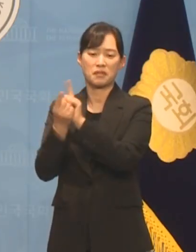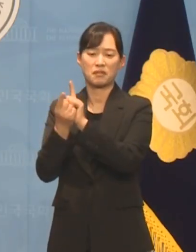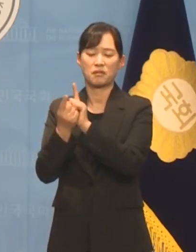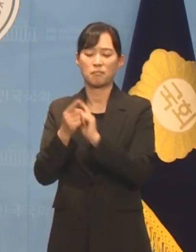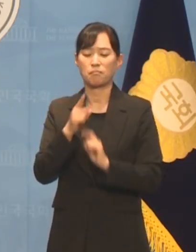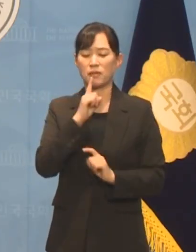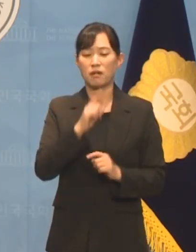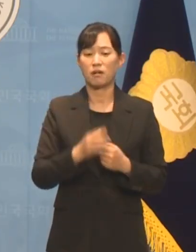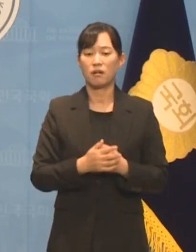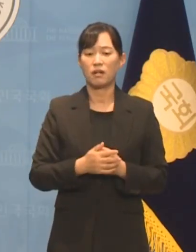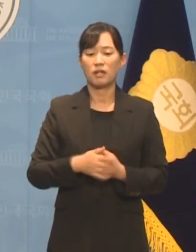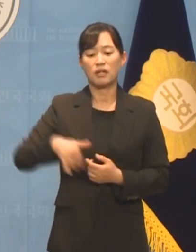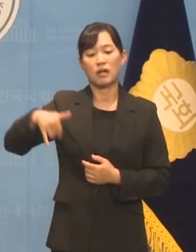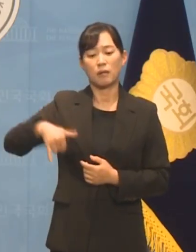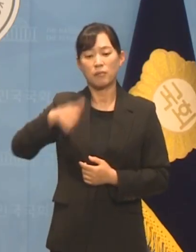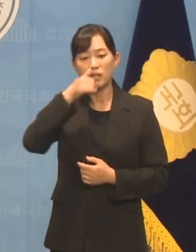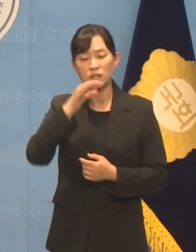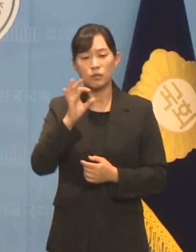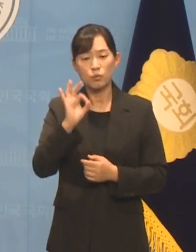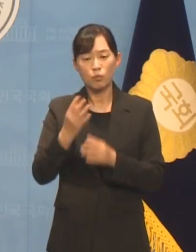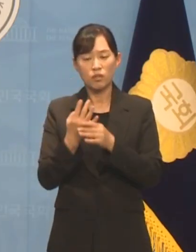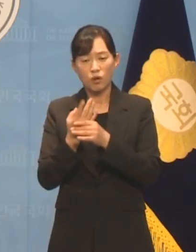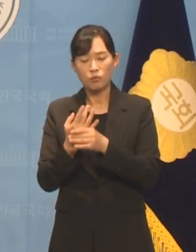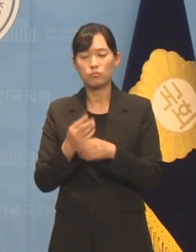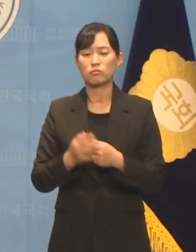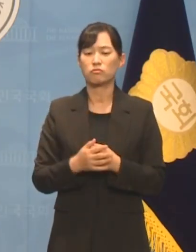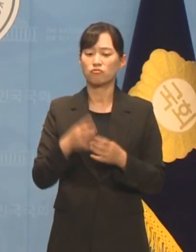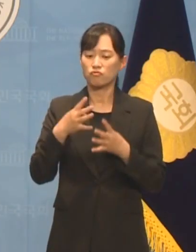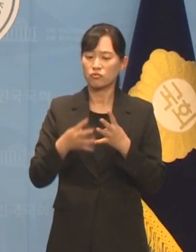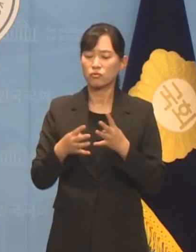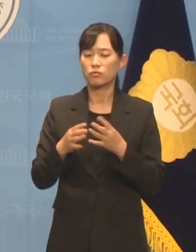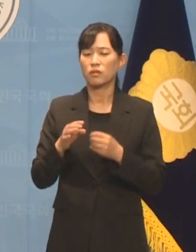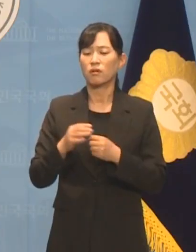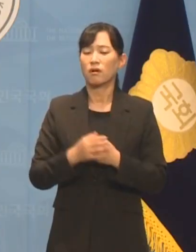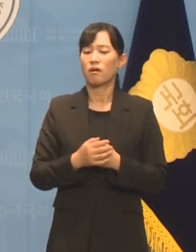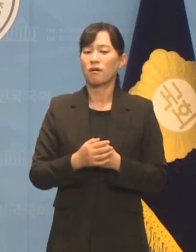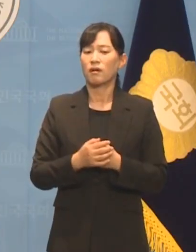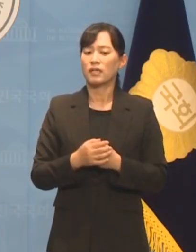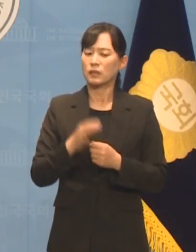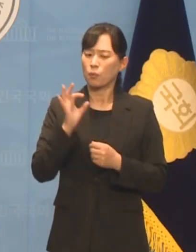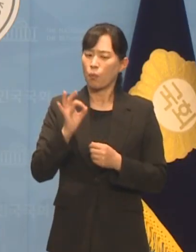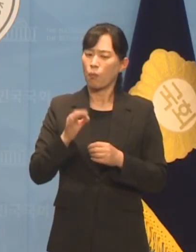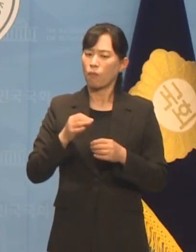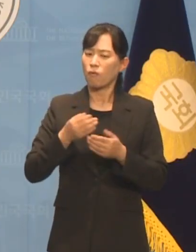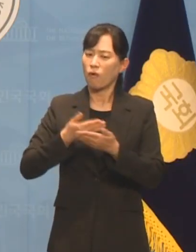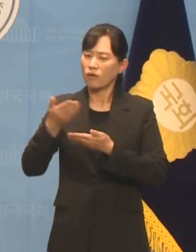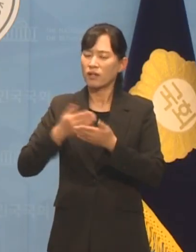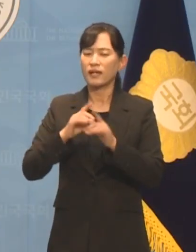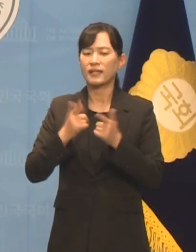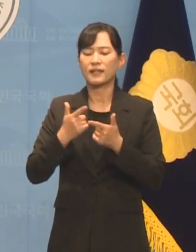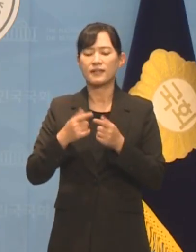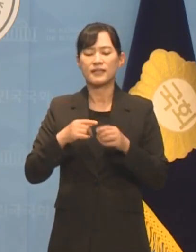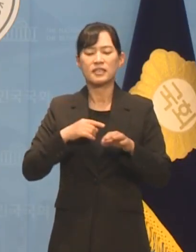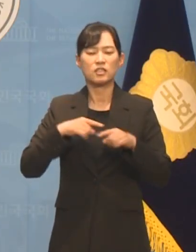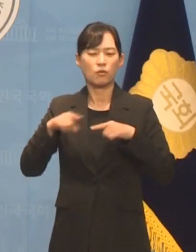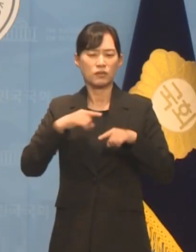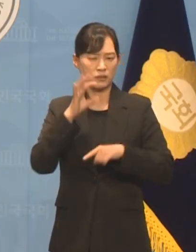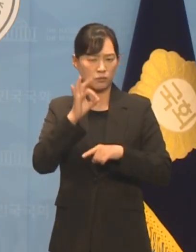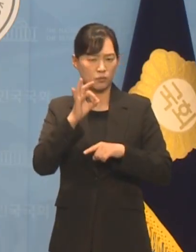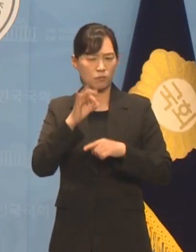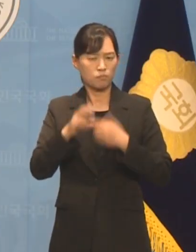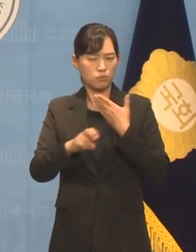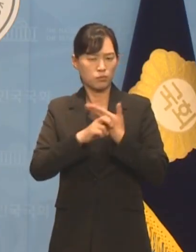있습니다. 쇼핑백에 담긴 현금, 수표, 차용증 등은 단순한 금전 거래가 아니라 정치자금법 위반의